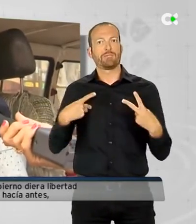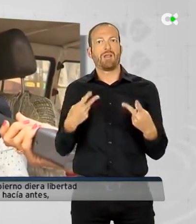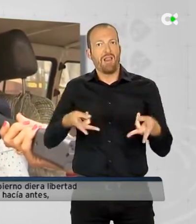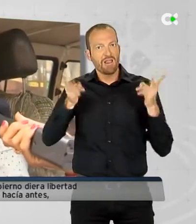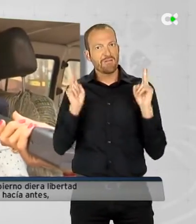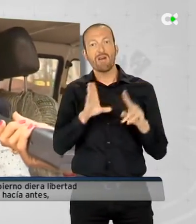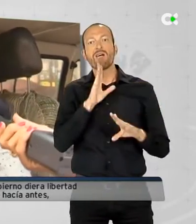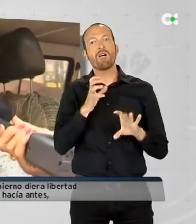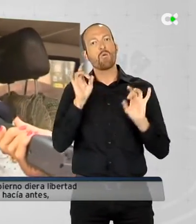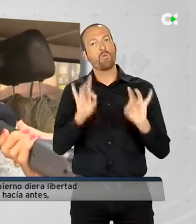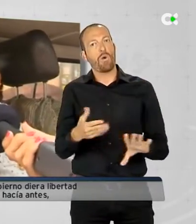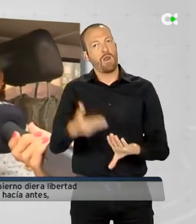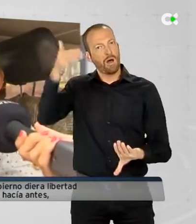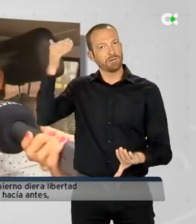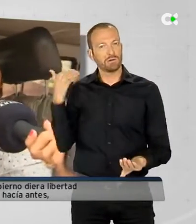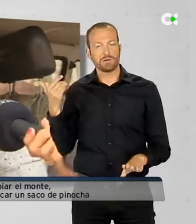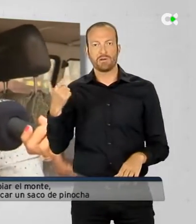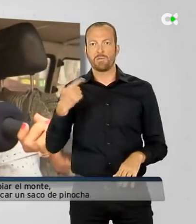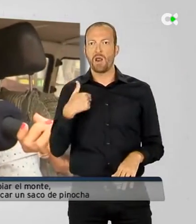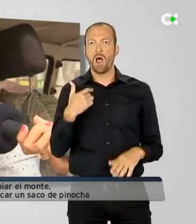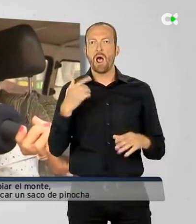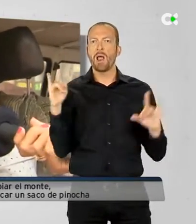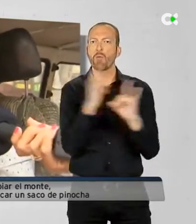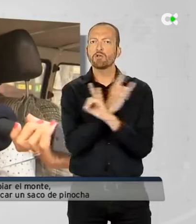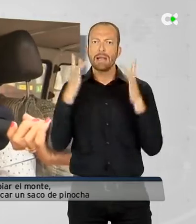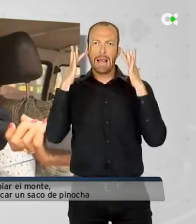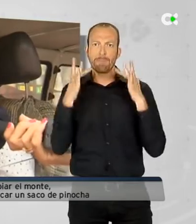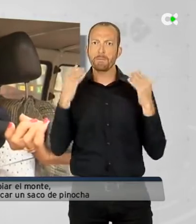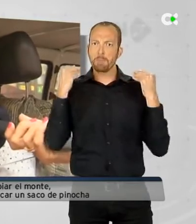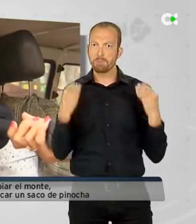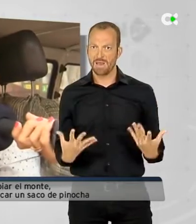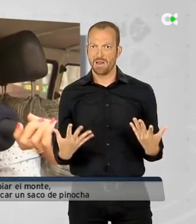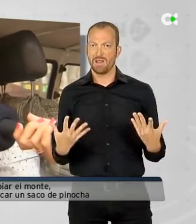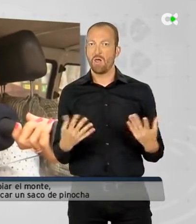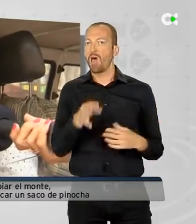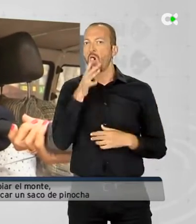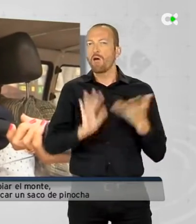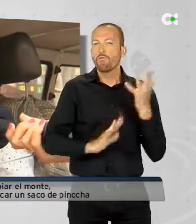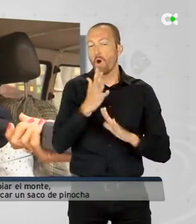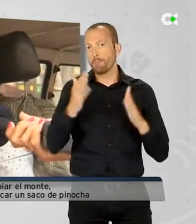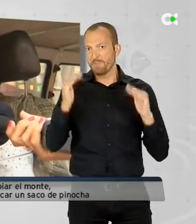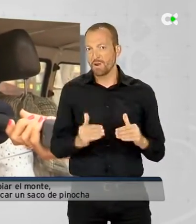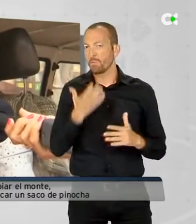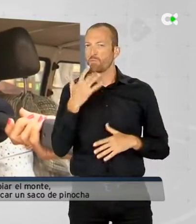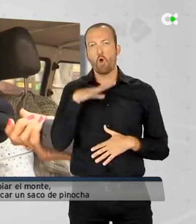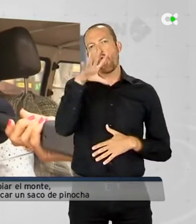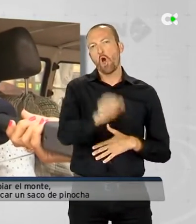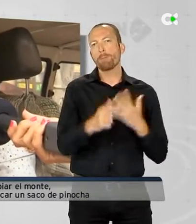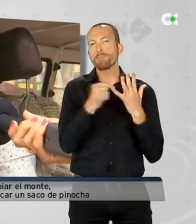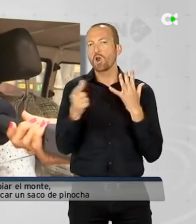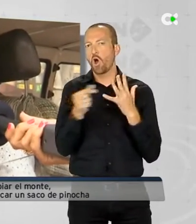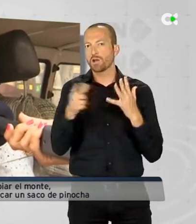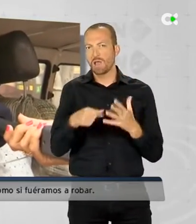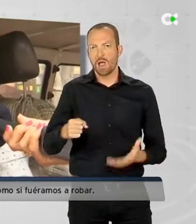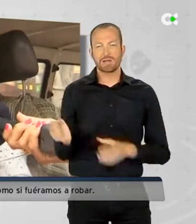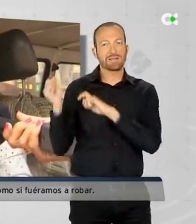hacía antes, para limpiar el monte, ahora vamos a buscar nada más que un saco de pinocho.